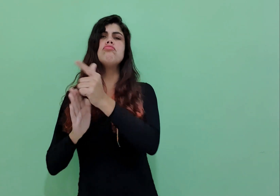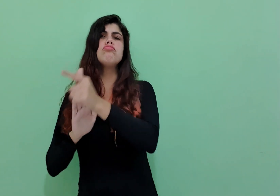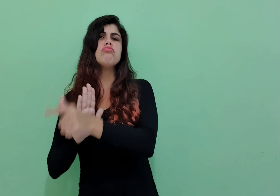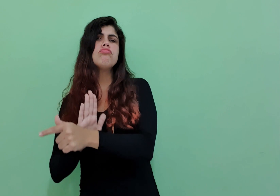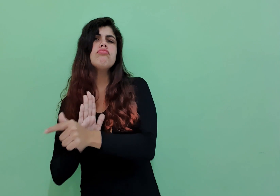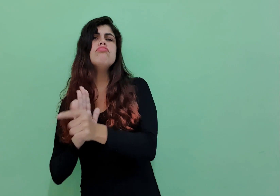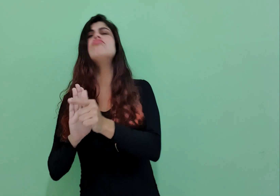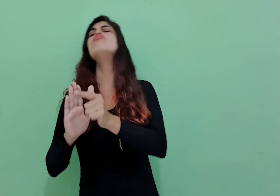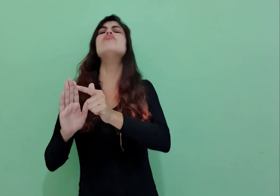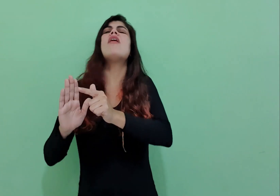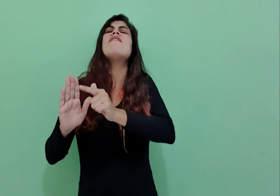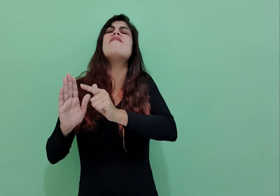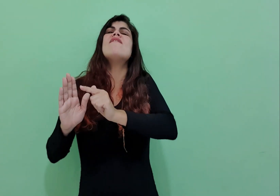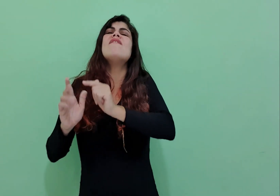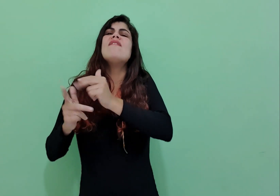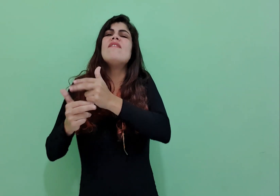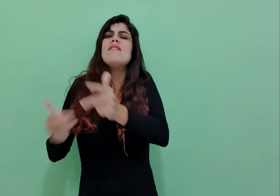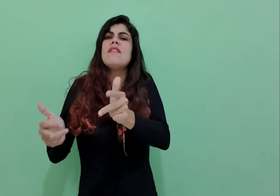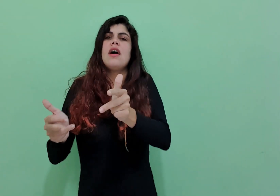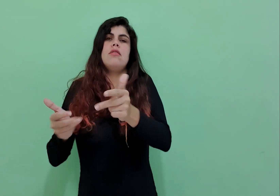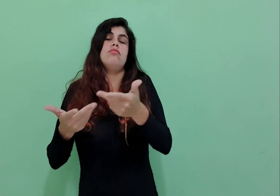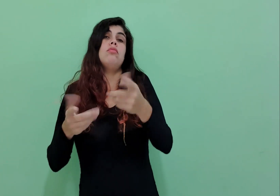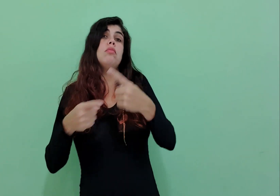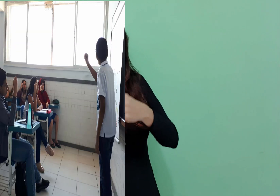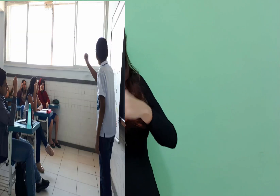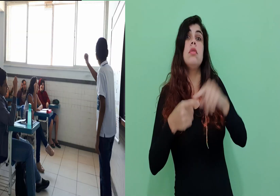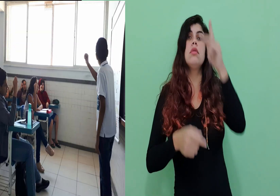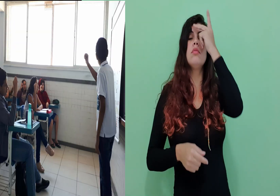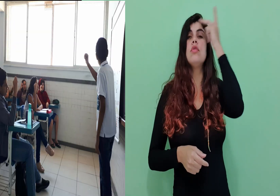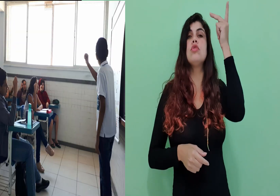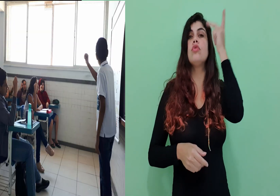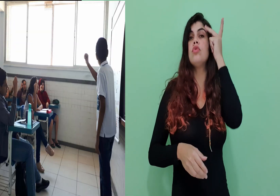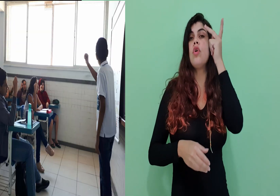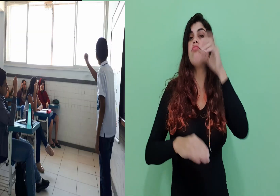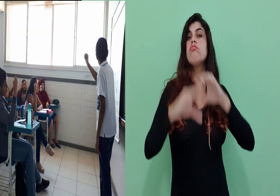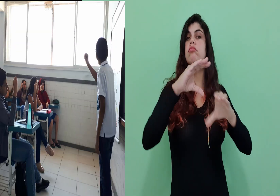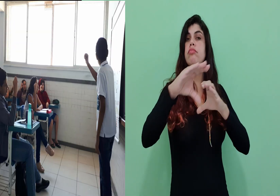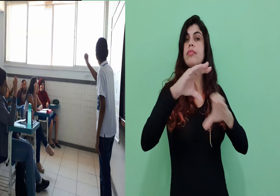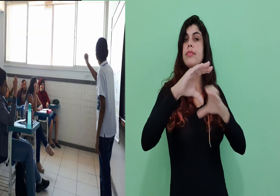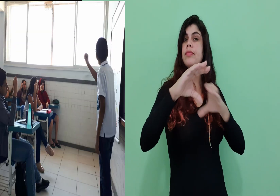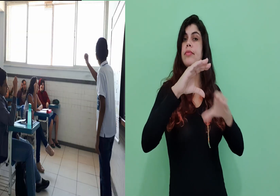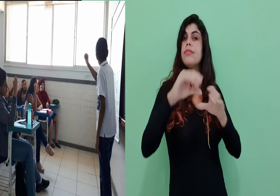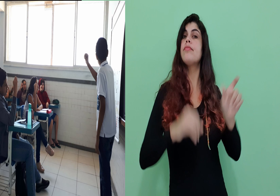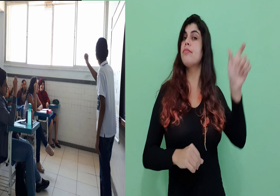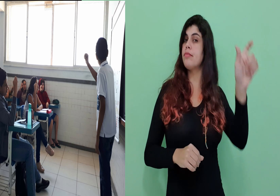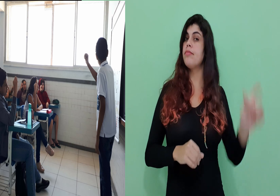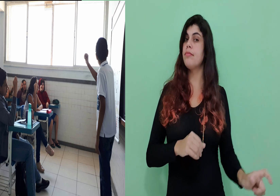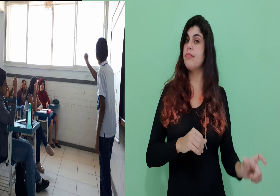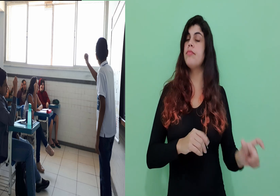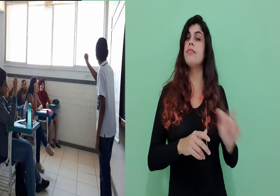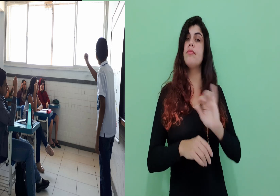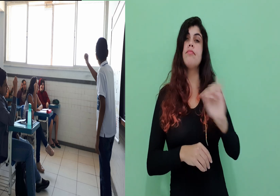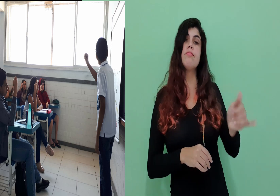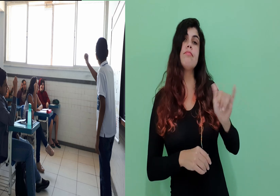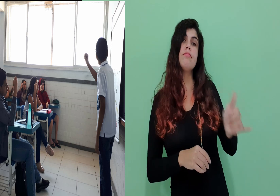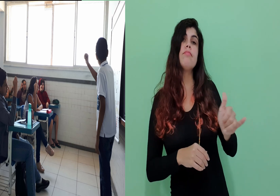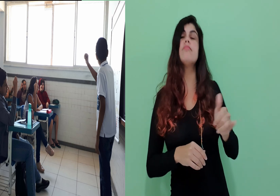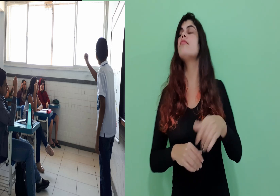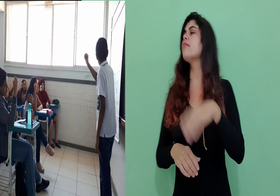gêneros textuais, porque as pessoas elas se comunicam entre o emissor e também o